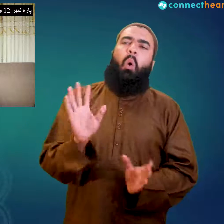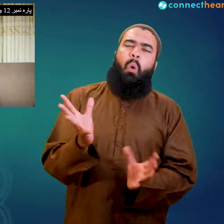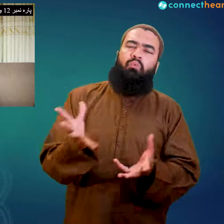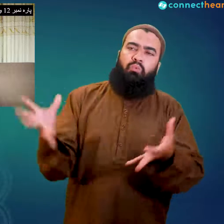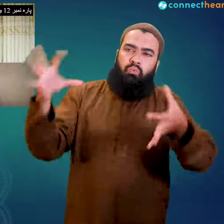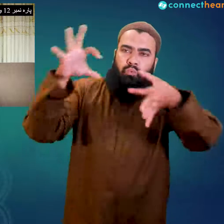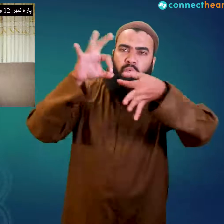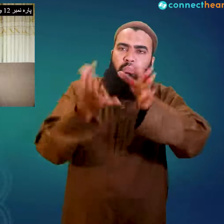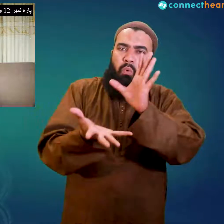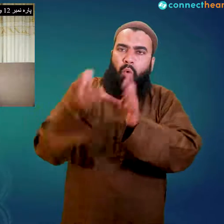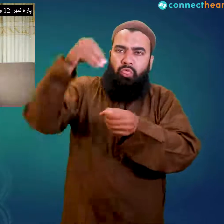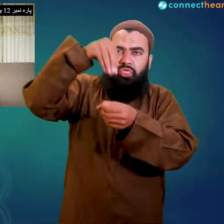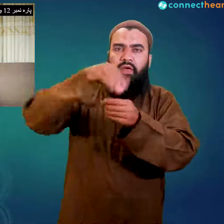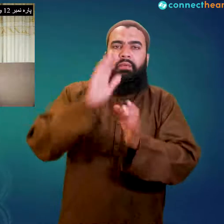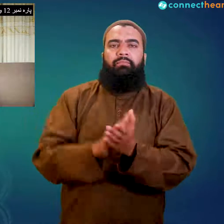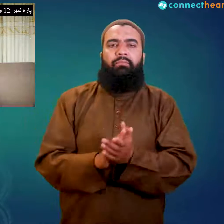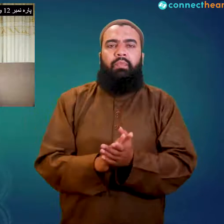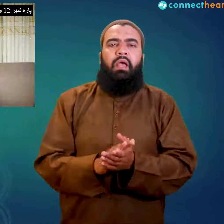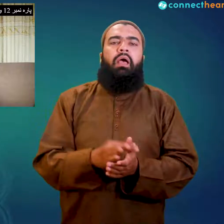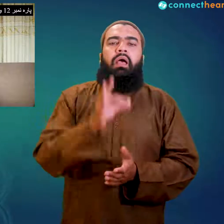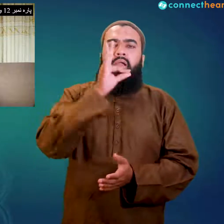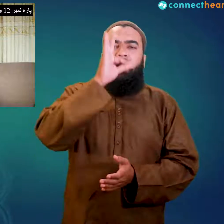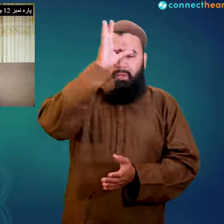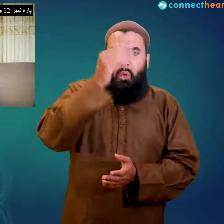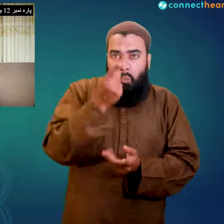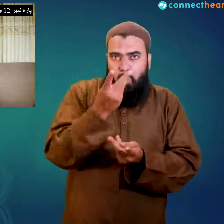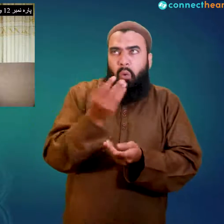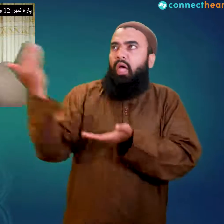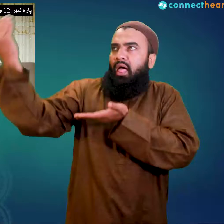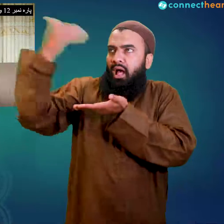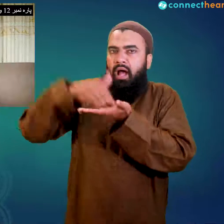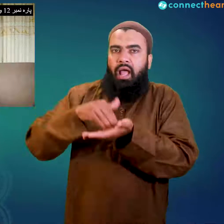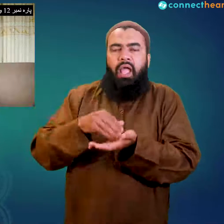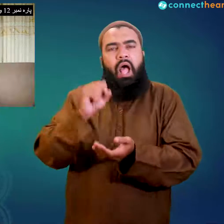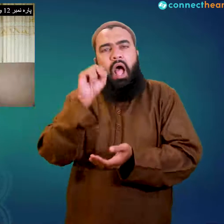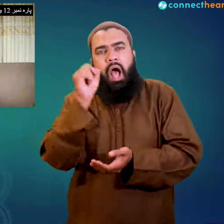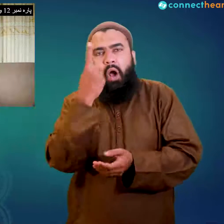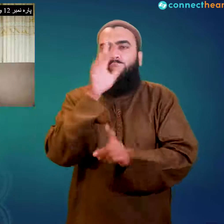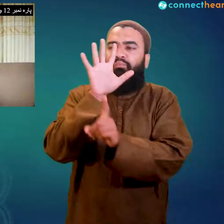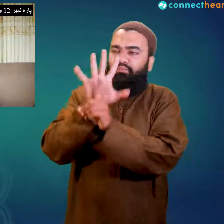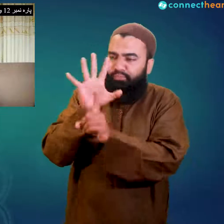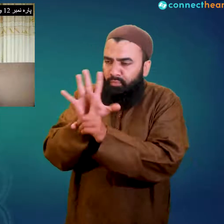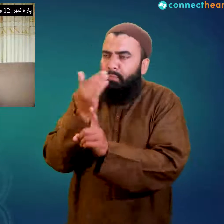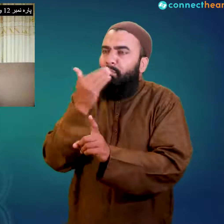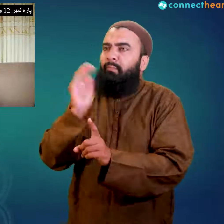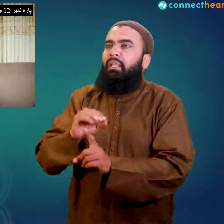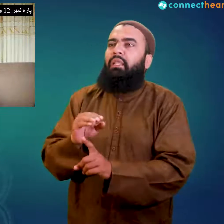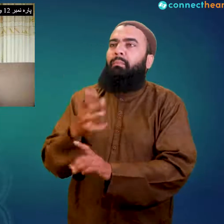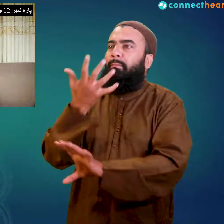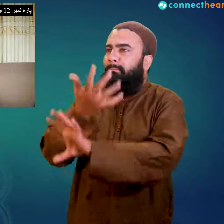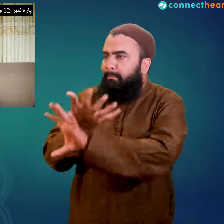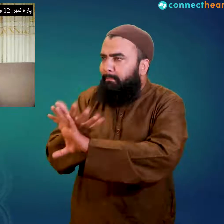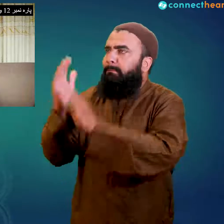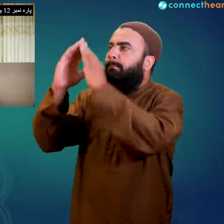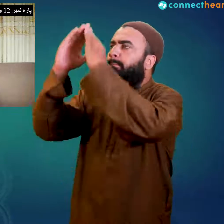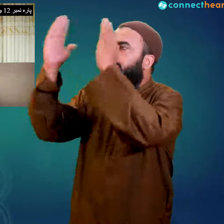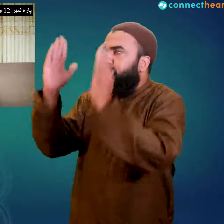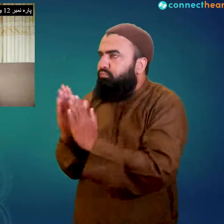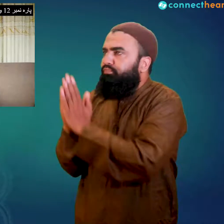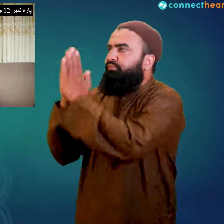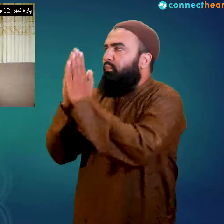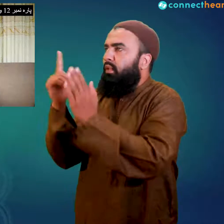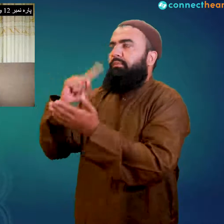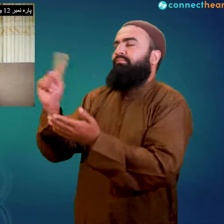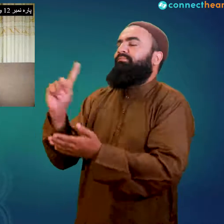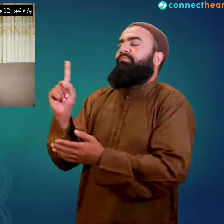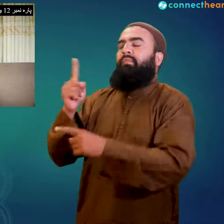تھے کہ اللہ کی وحدانیت ان کے دل کے اندر آ جائے، ایمان ان کے دل کے اندر آ جائے۔ اس کے بعد سب سے پہلی جو چیز وہ